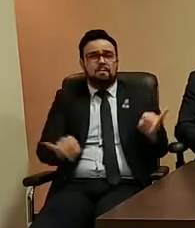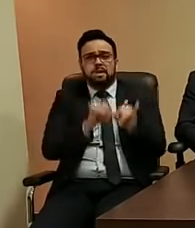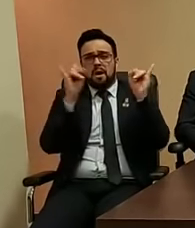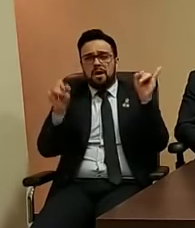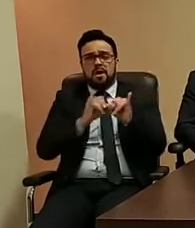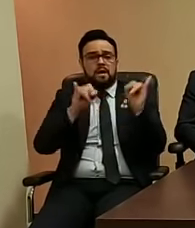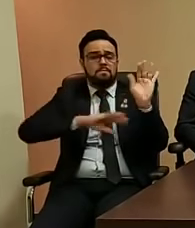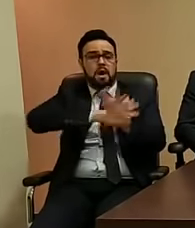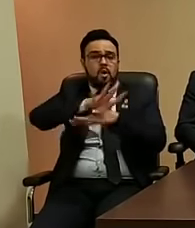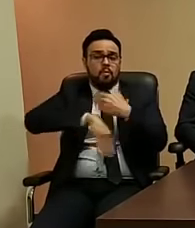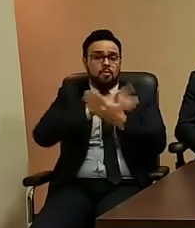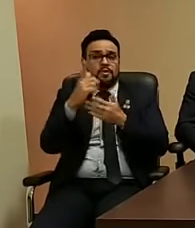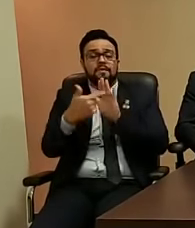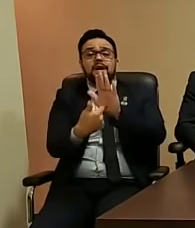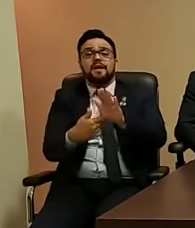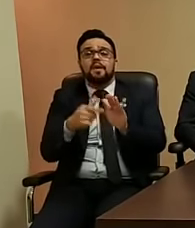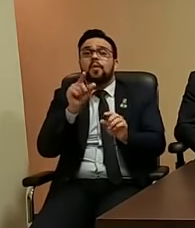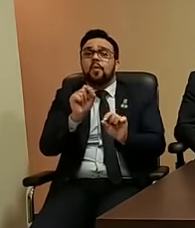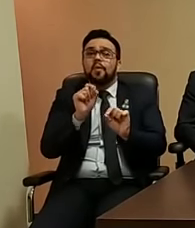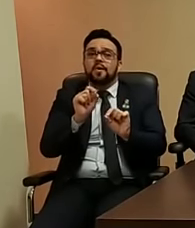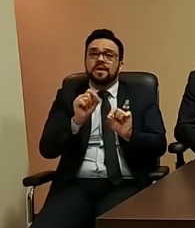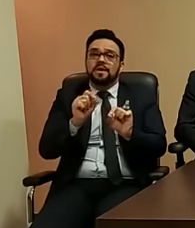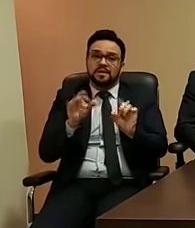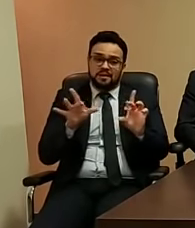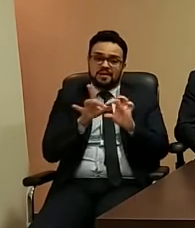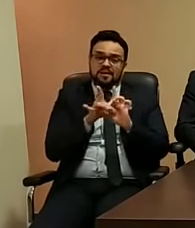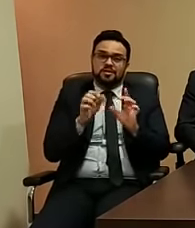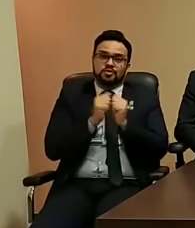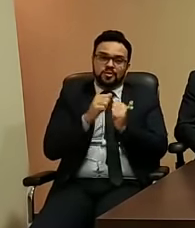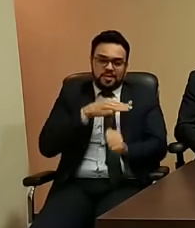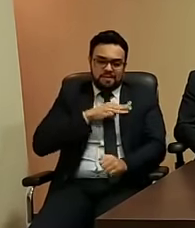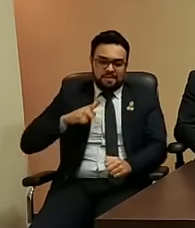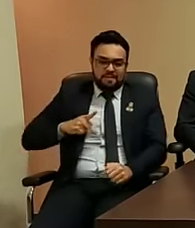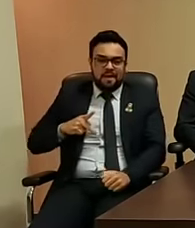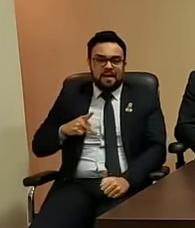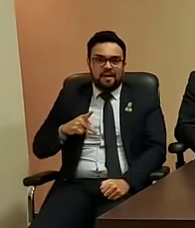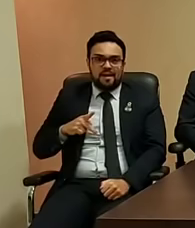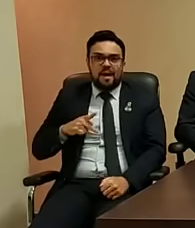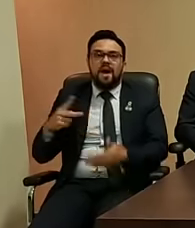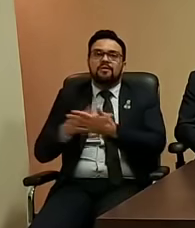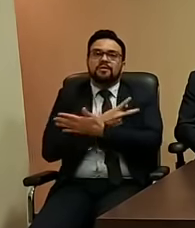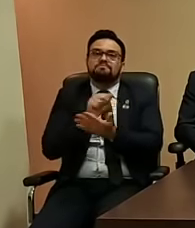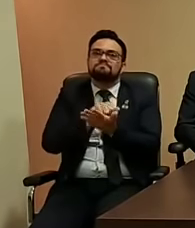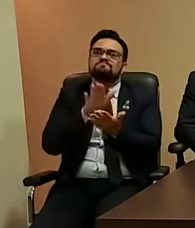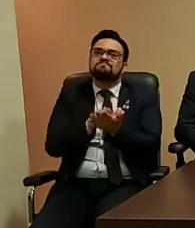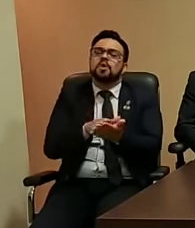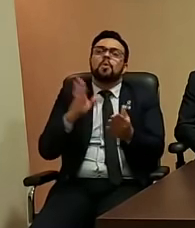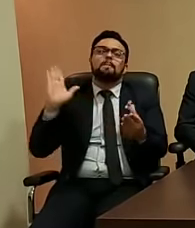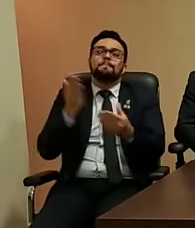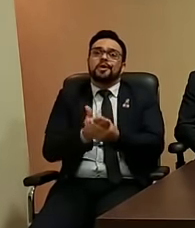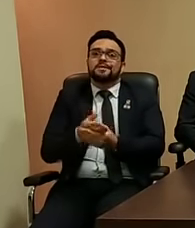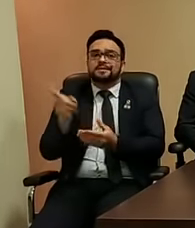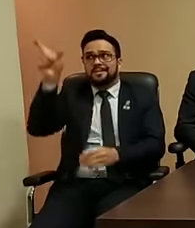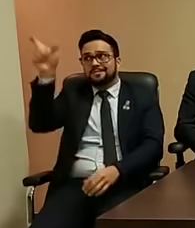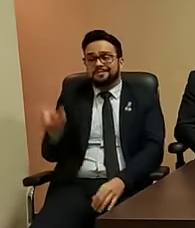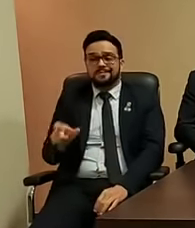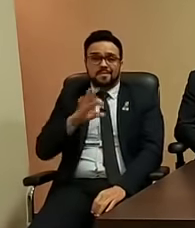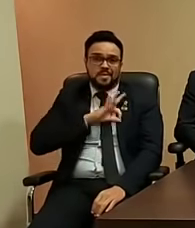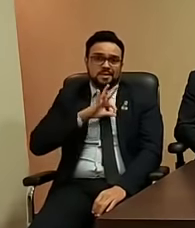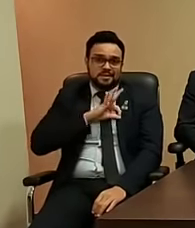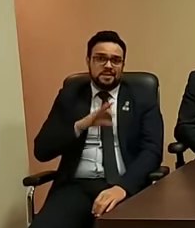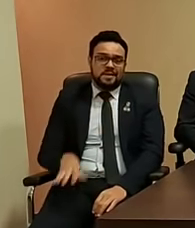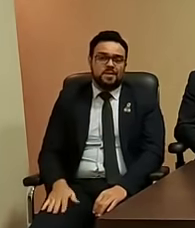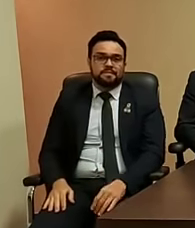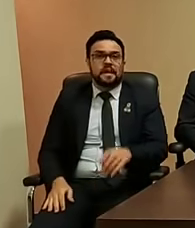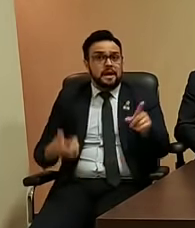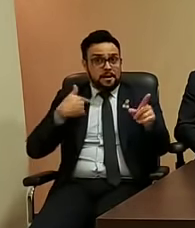aí, representar, achar uma maneira junto ao MP para que esse policial viesse a sofrer um processo. E